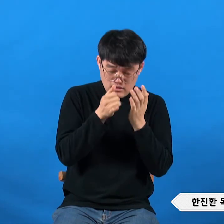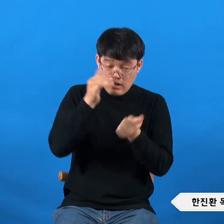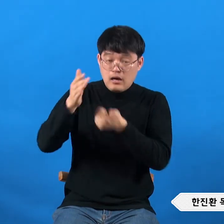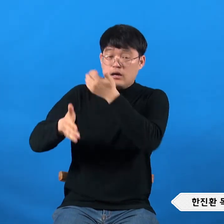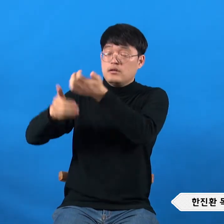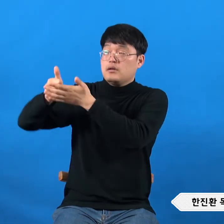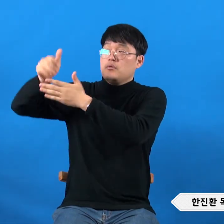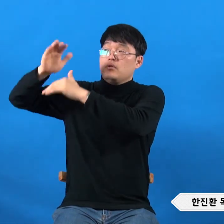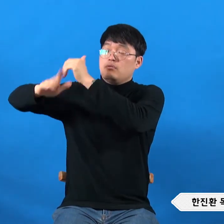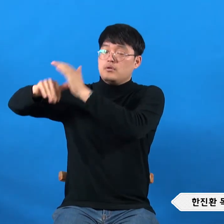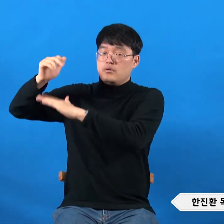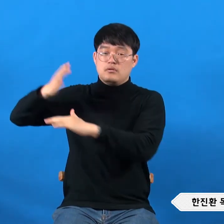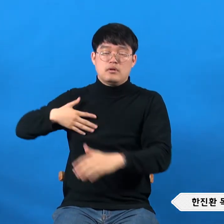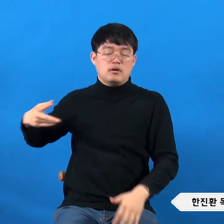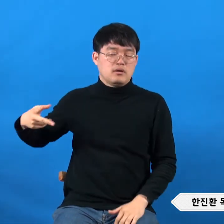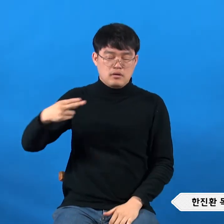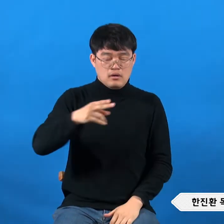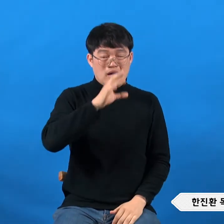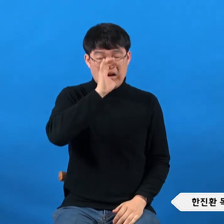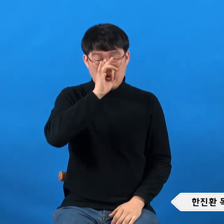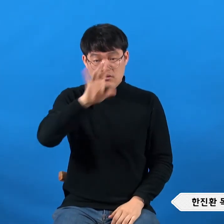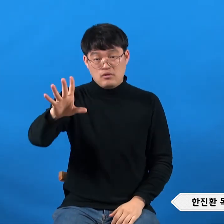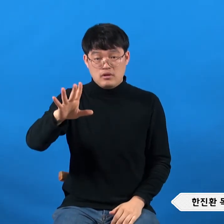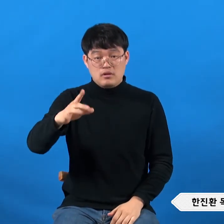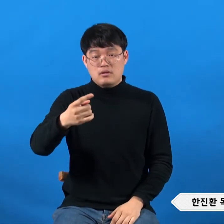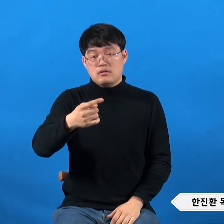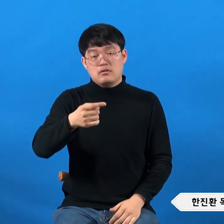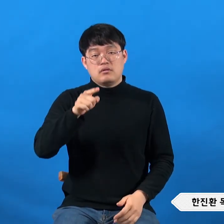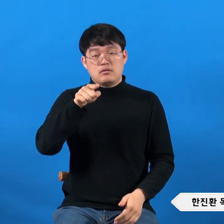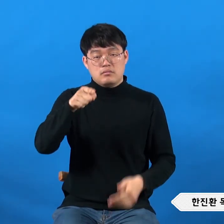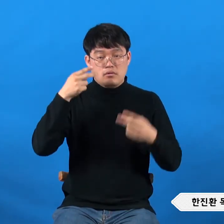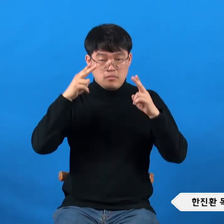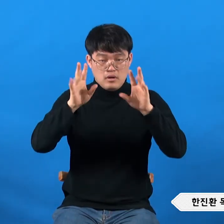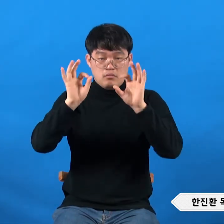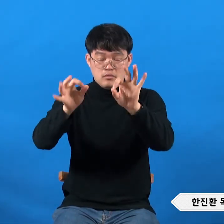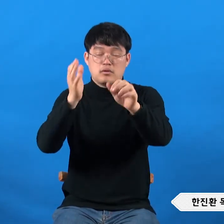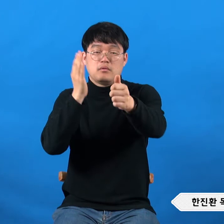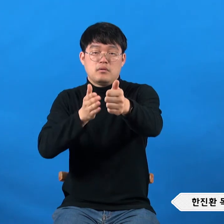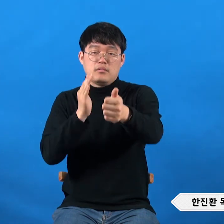손 안에서 나를 끊을 수는 없다 하는 그 사실을 여러분 바라보시기를 바랍니다.